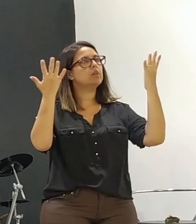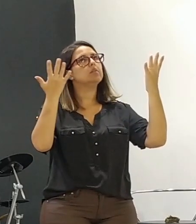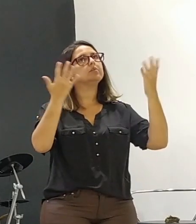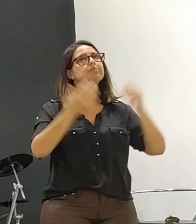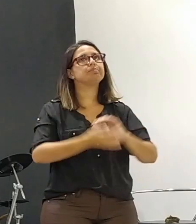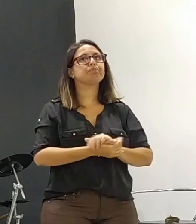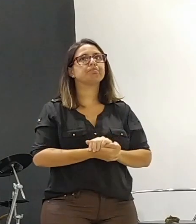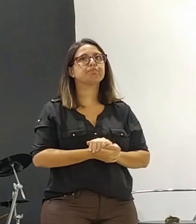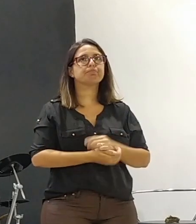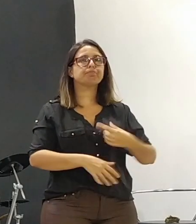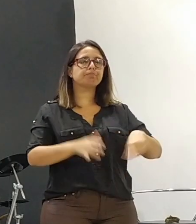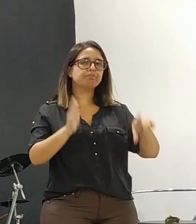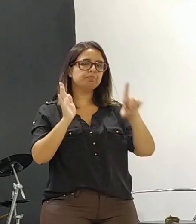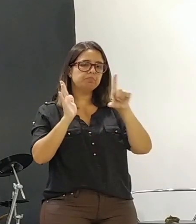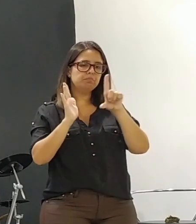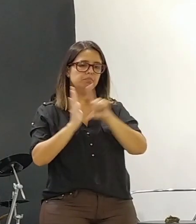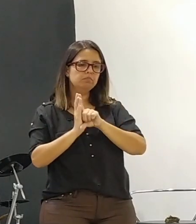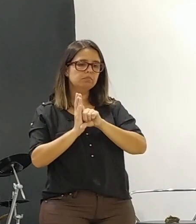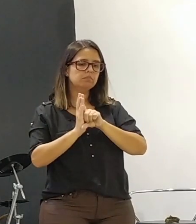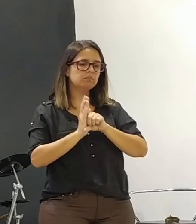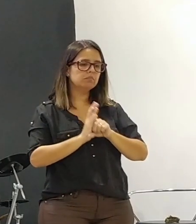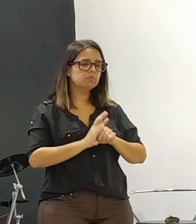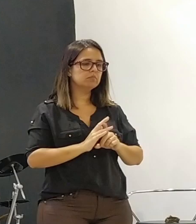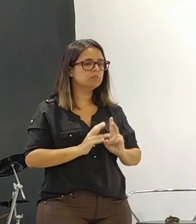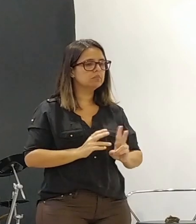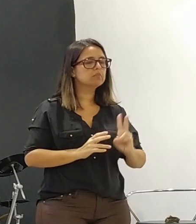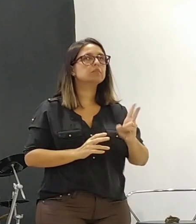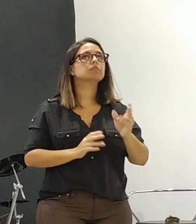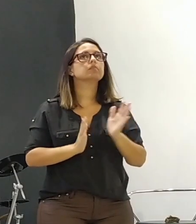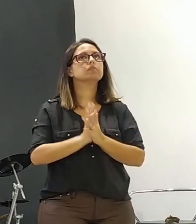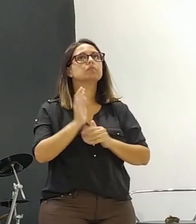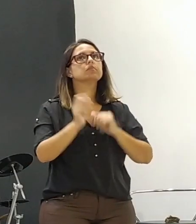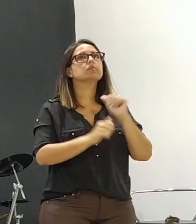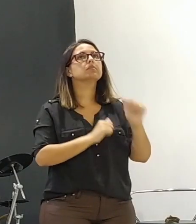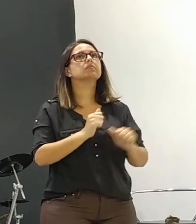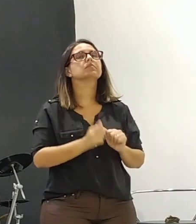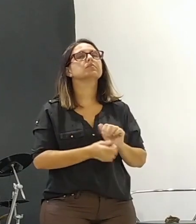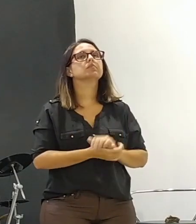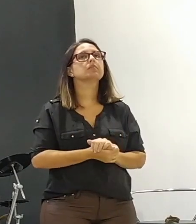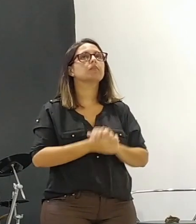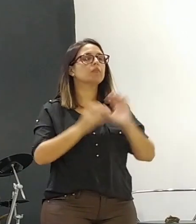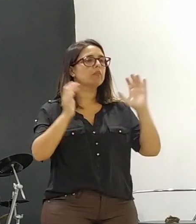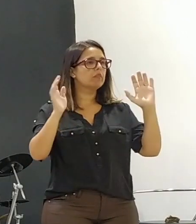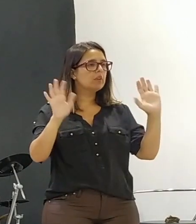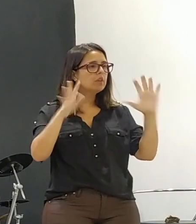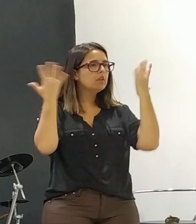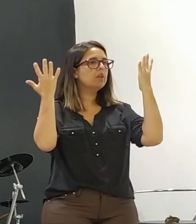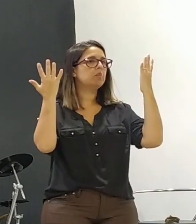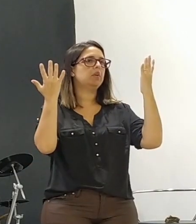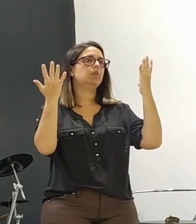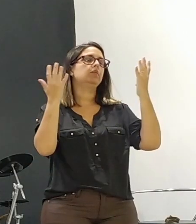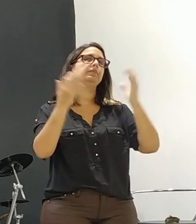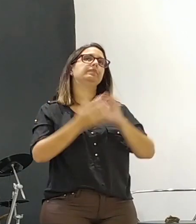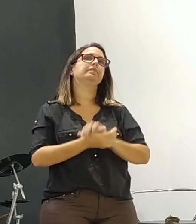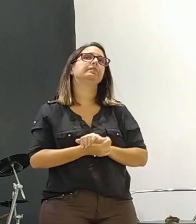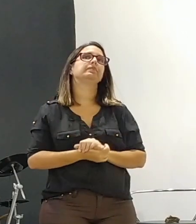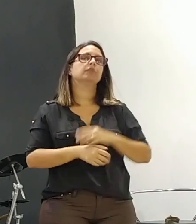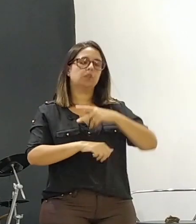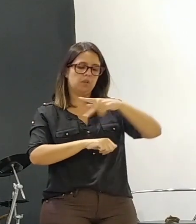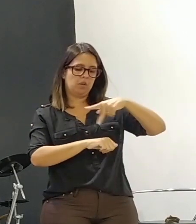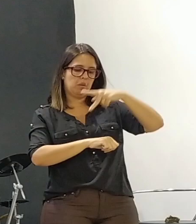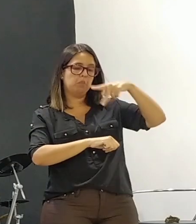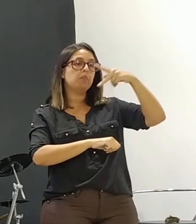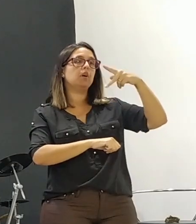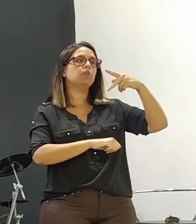por estatuto perpétuo. Aleluia. Então, eles celebravam a